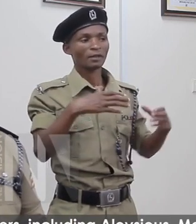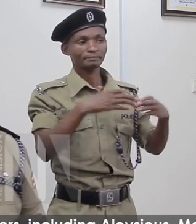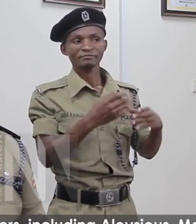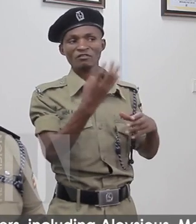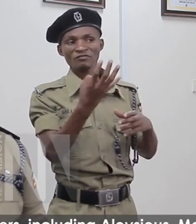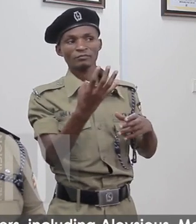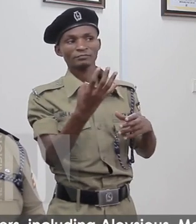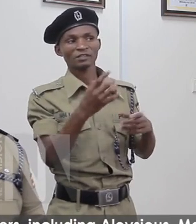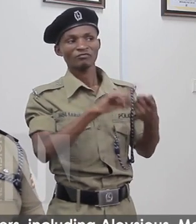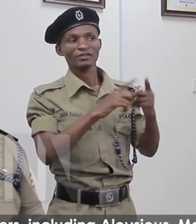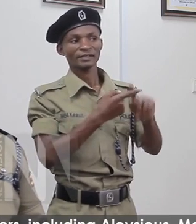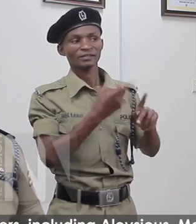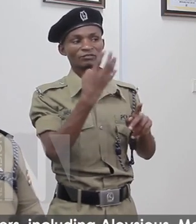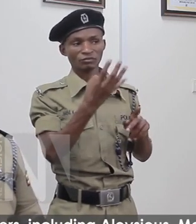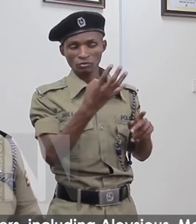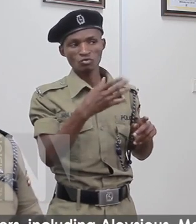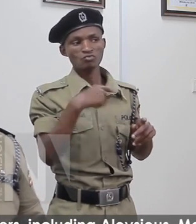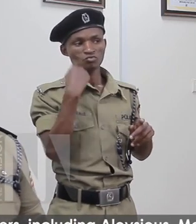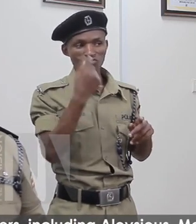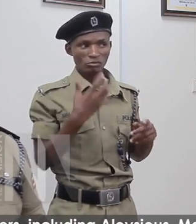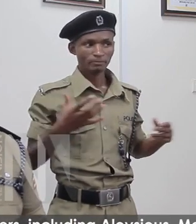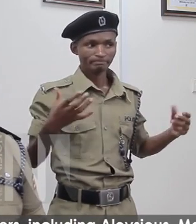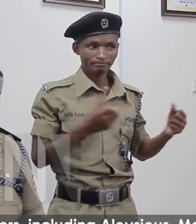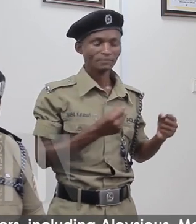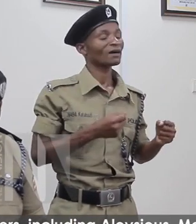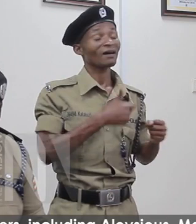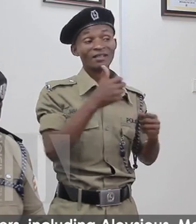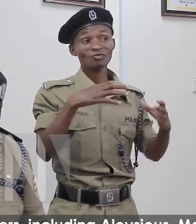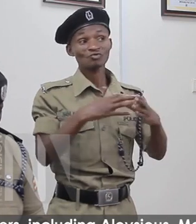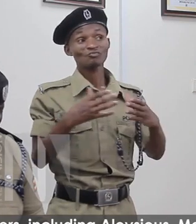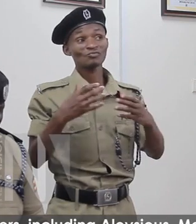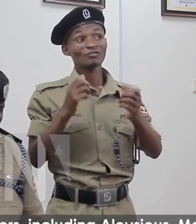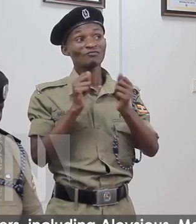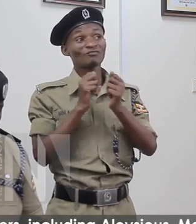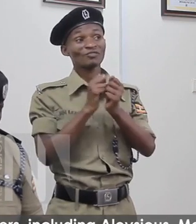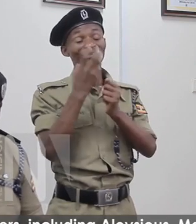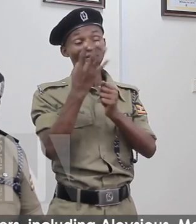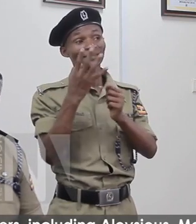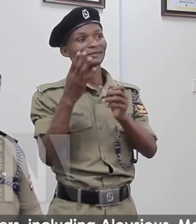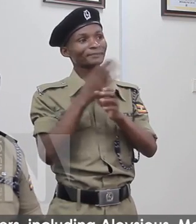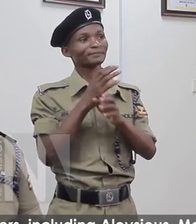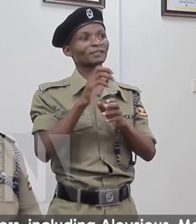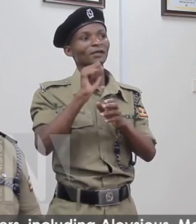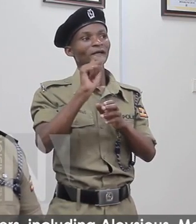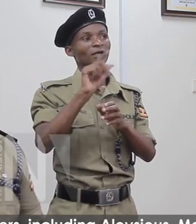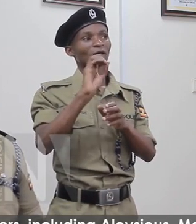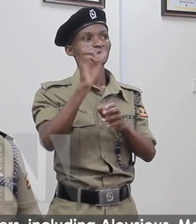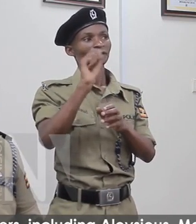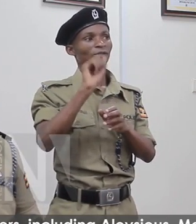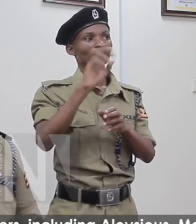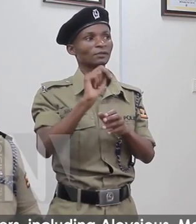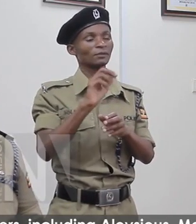abana be twatwala mu kabondo kali aka 14 be twakwata omuli Ssewakiryanga Aloysius, Bankunda Marvin,